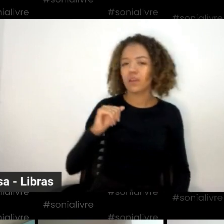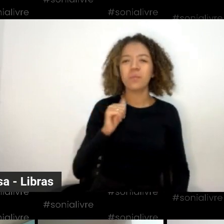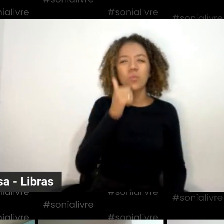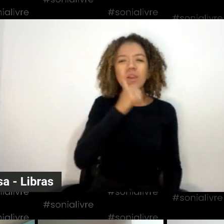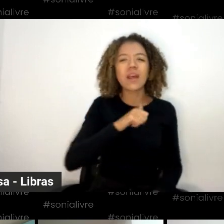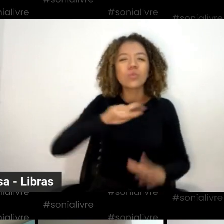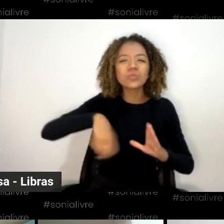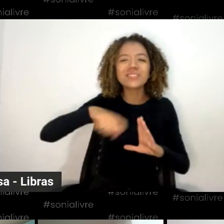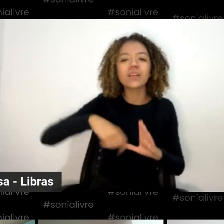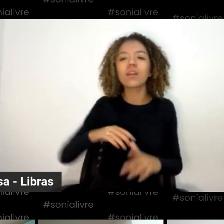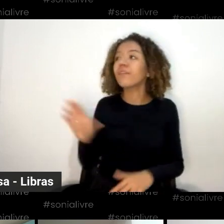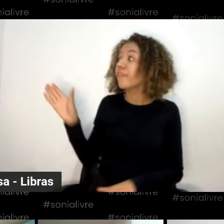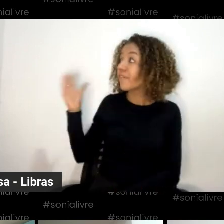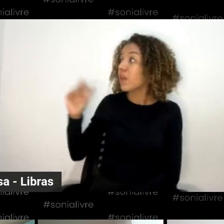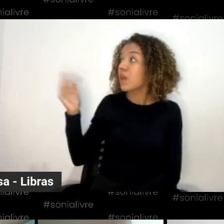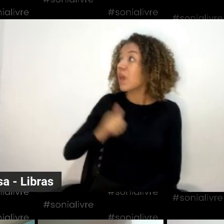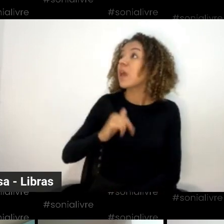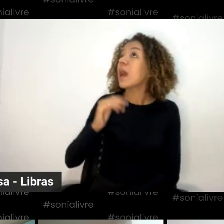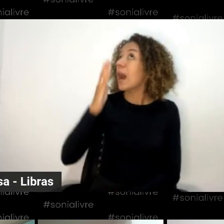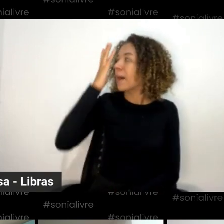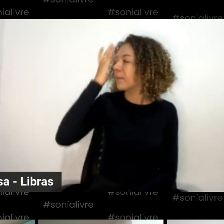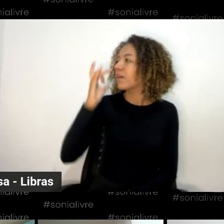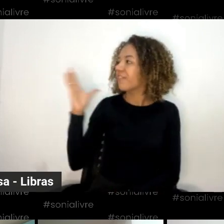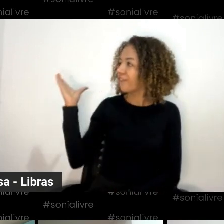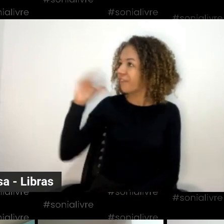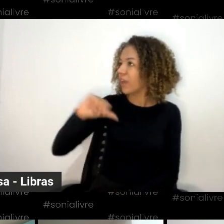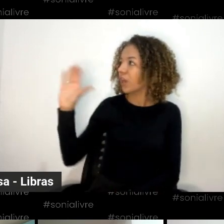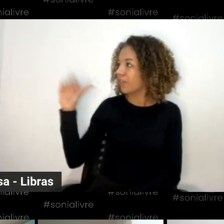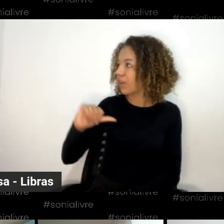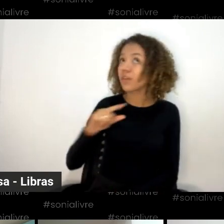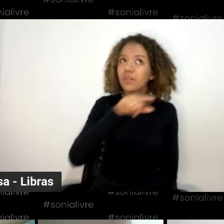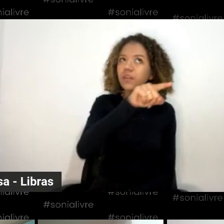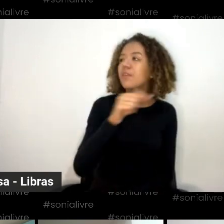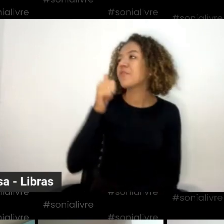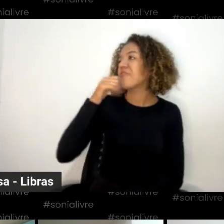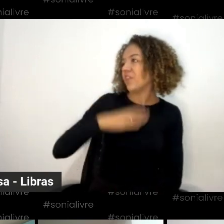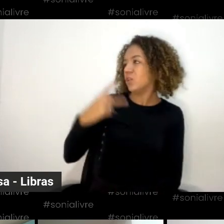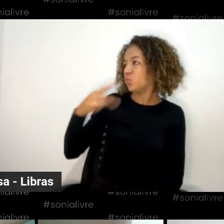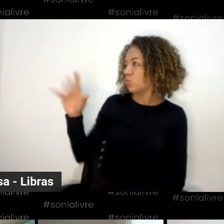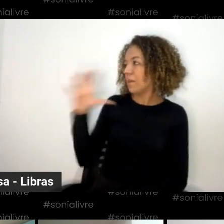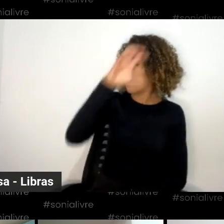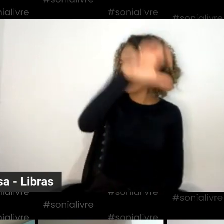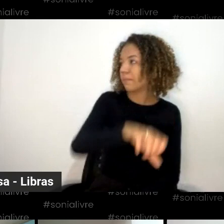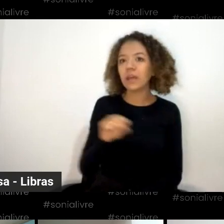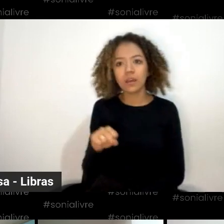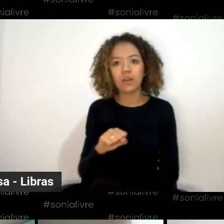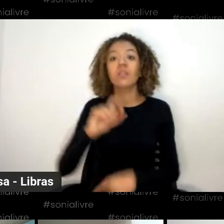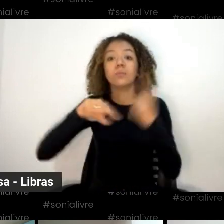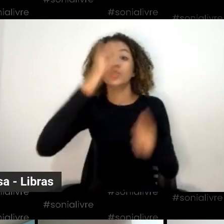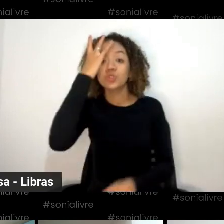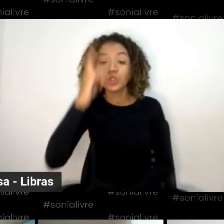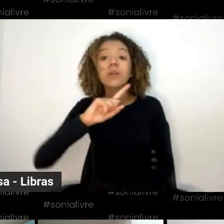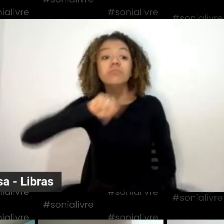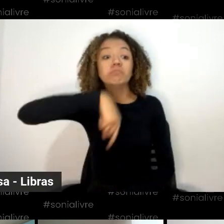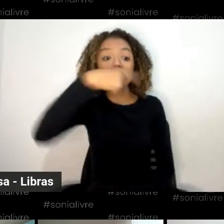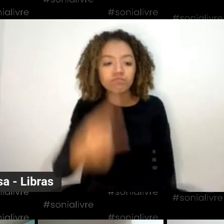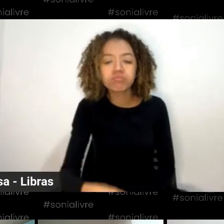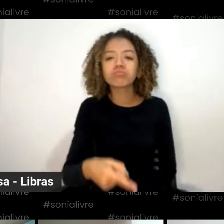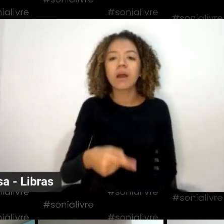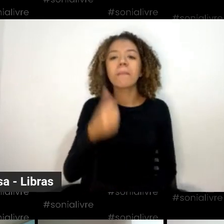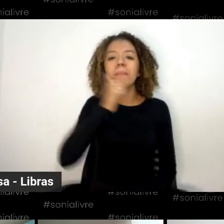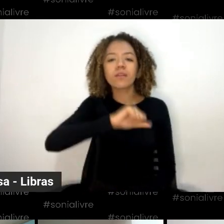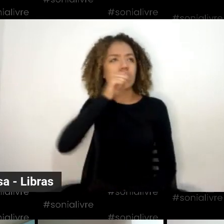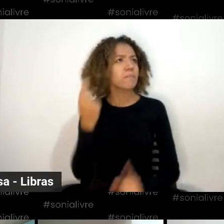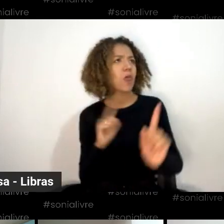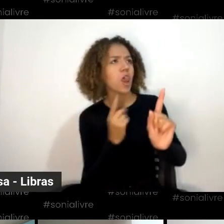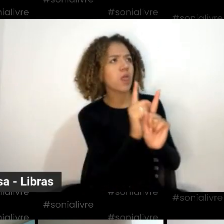está. À noite, ela foi me buscar e eu estava cheia de hematomas. No dia seguinte, aquilo revoltou minha mãe. E aí, minha mãe disse: